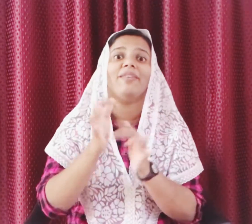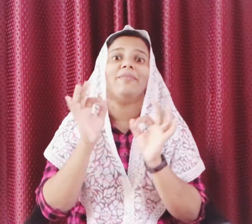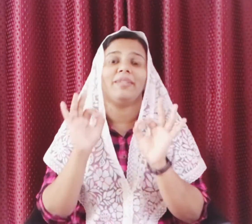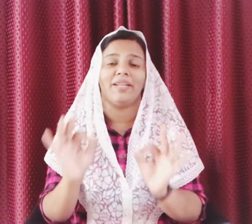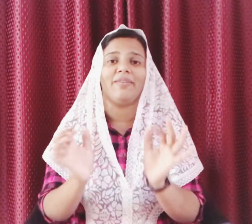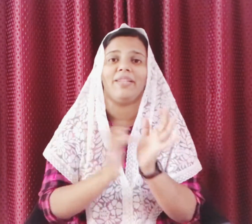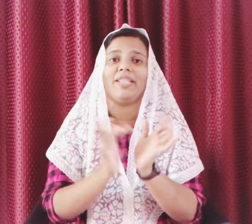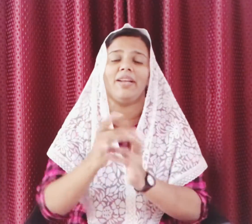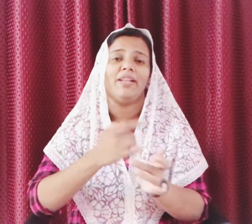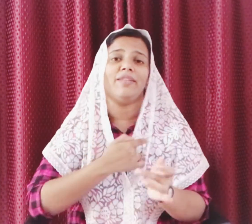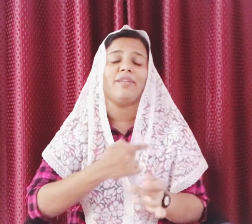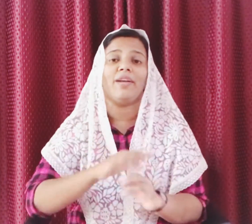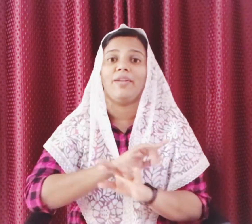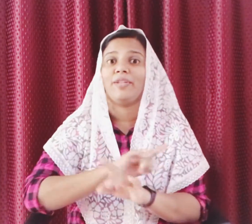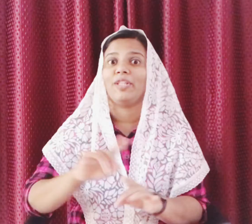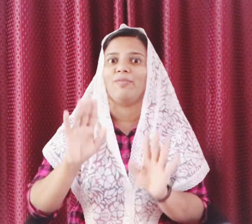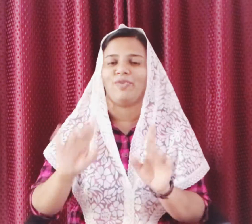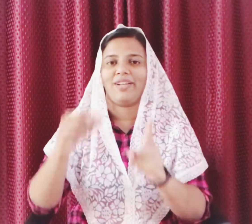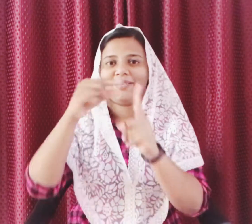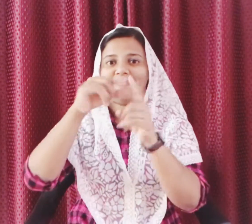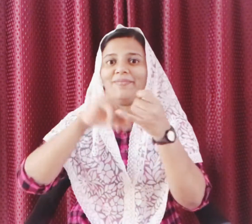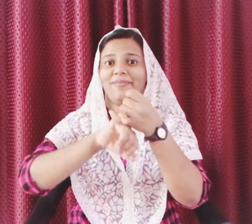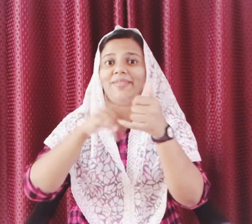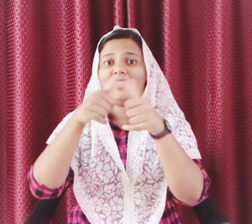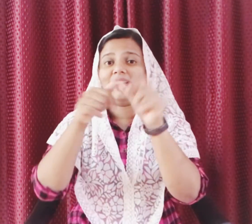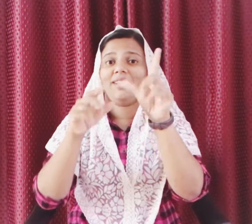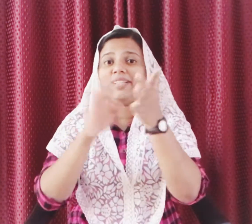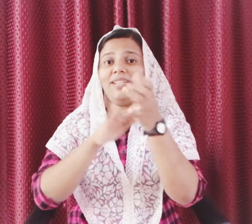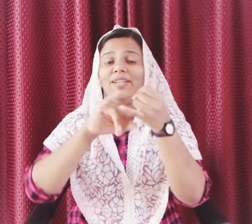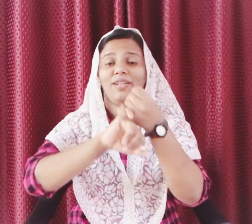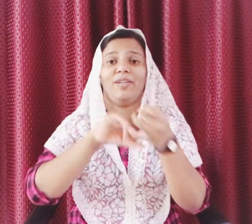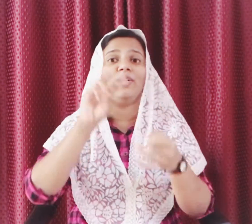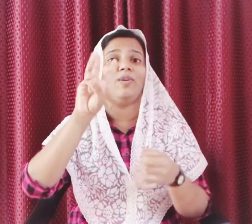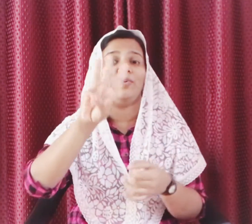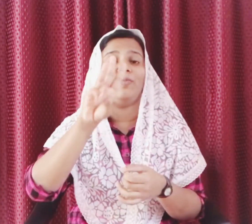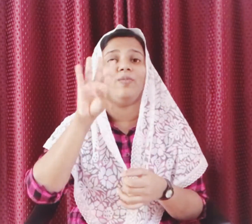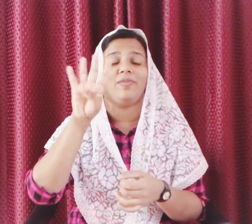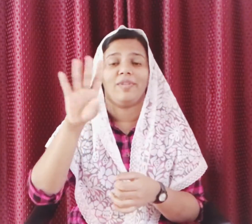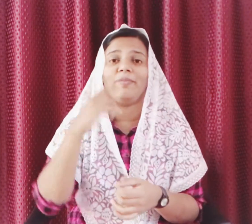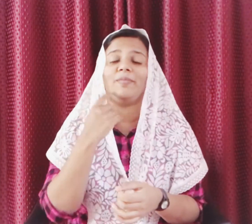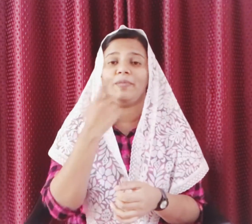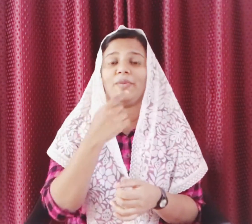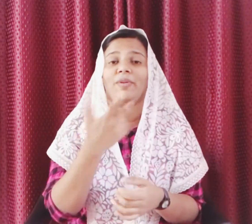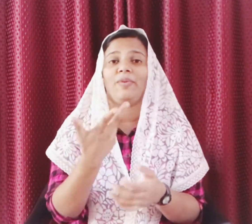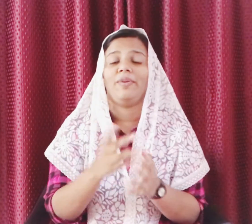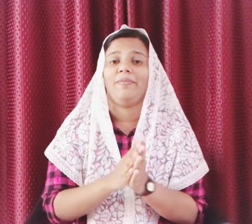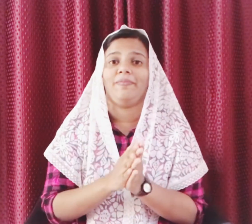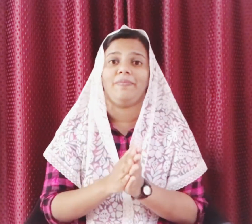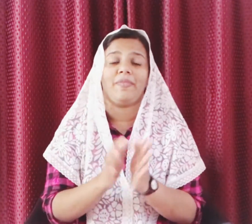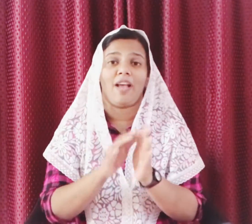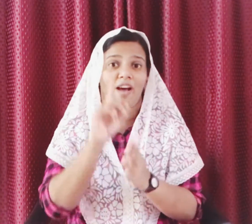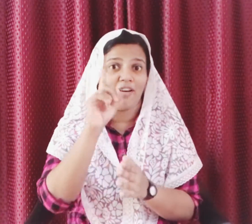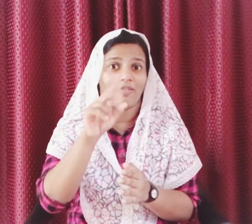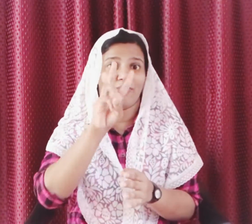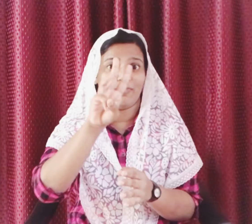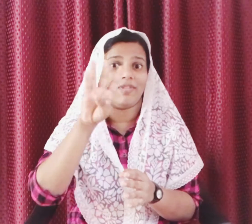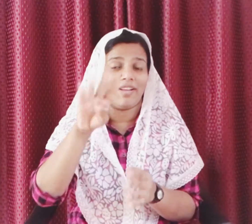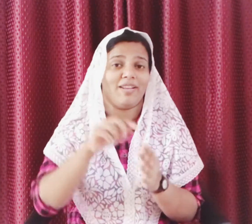നല്ലവനല്ലോ, അങ്ങയുടെ ദയ എന്നേക്കുമുള്ളത്. സങ്കീർത്തനക്കാരൻ 34 സങ്കീർത്തനങ്ങൾ ഇങ്ങനെ പറയുന്നു. സങ്കീർത്തനം 34 ആരംഭം ഇങ്ങനെ പറയുന്നു.